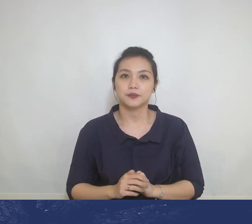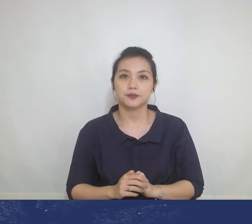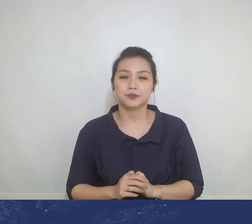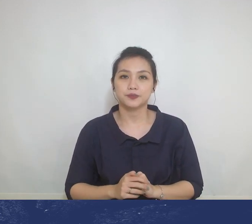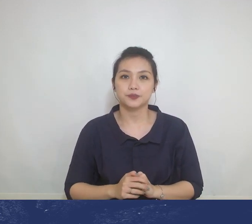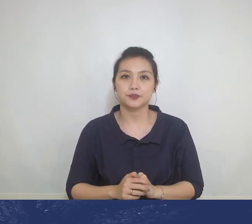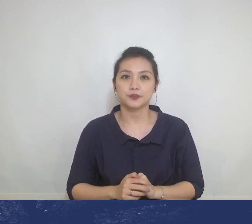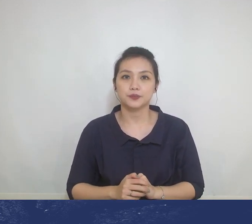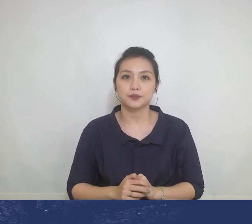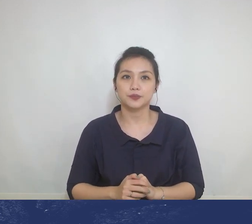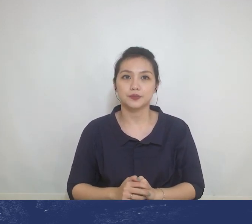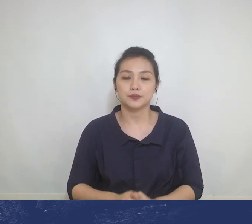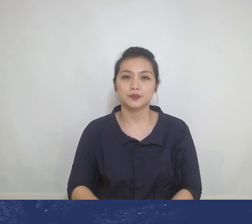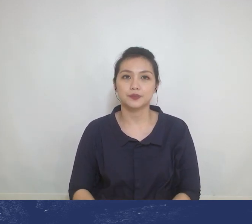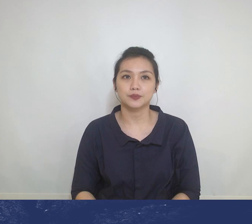sebentar.